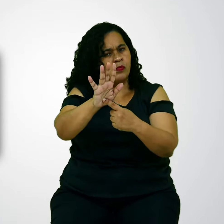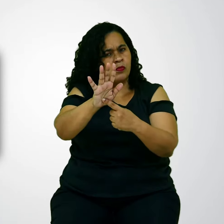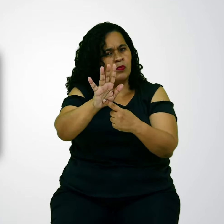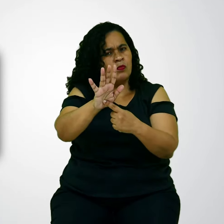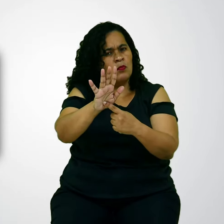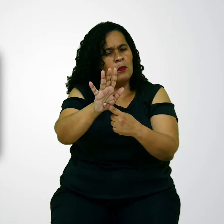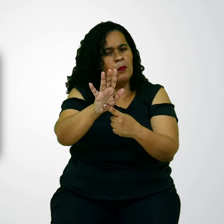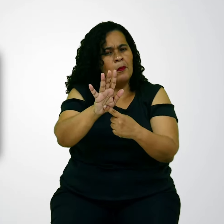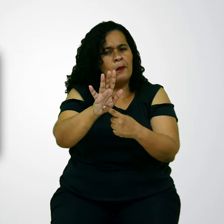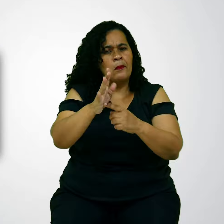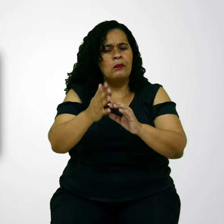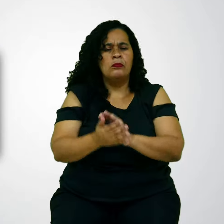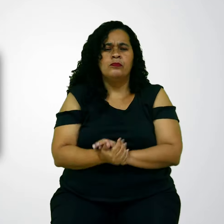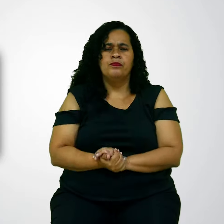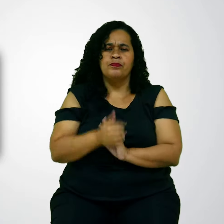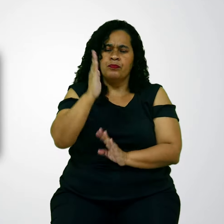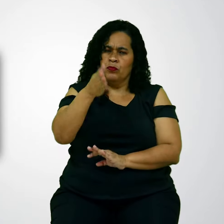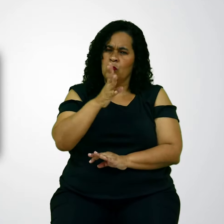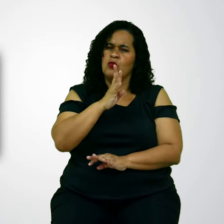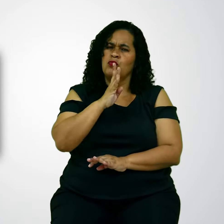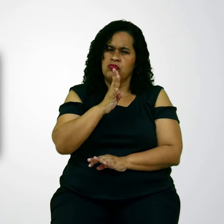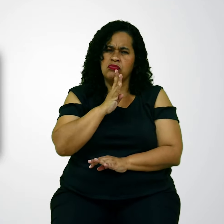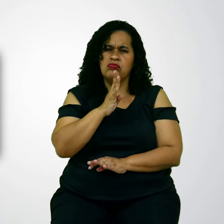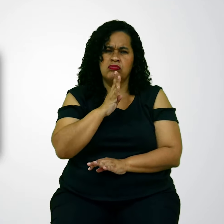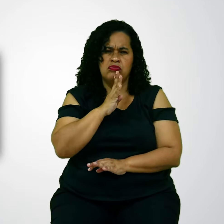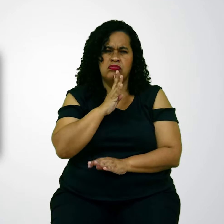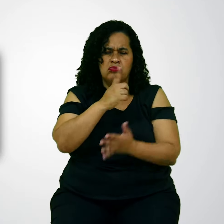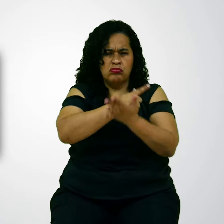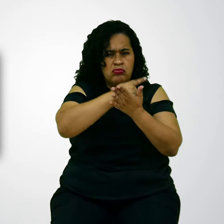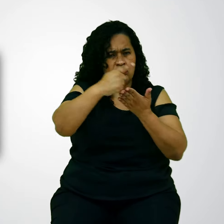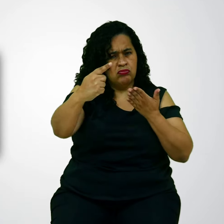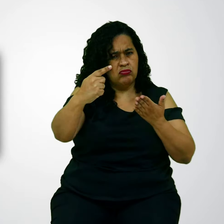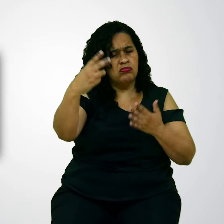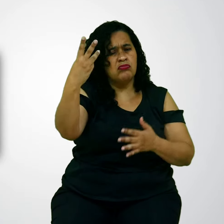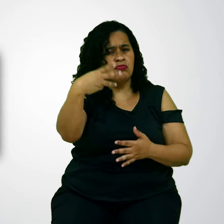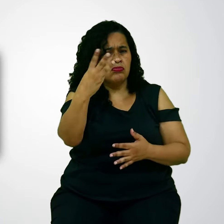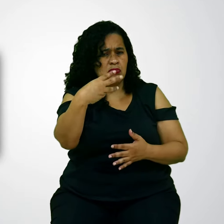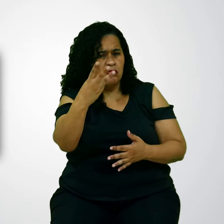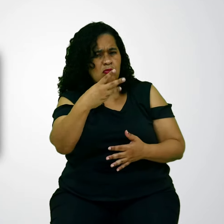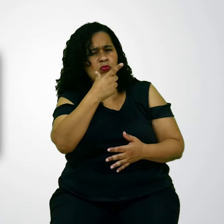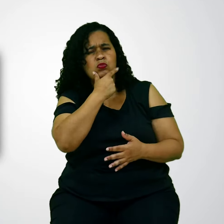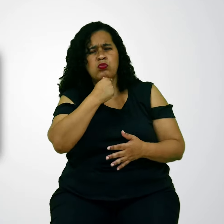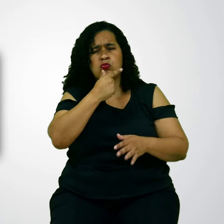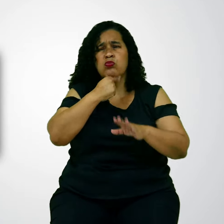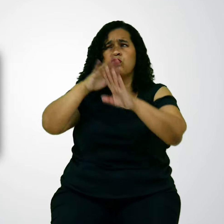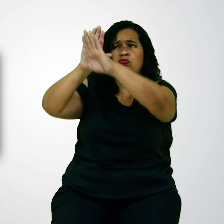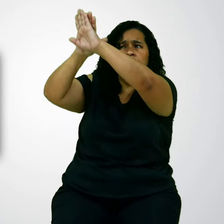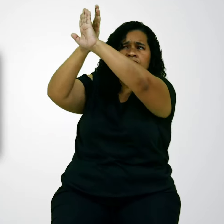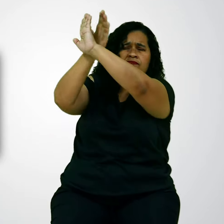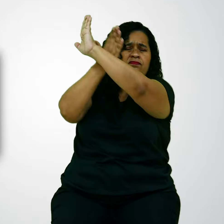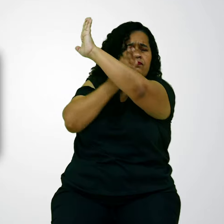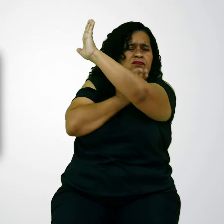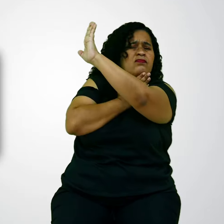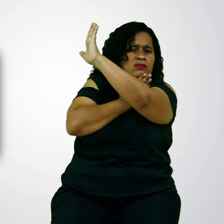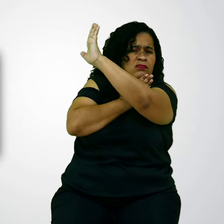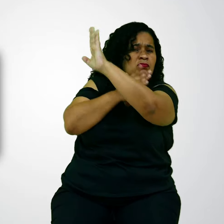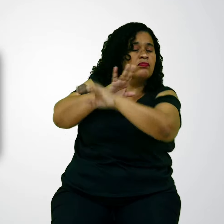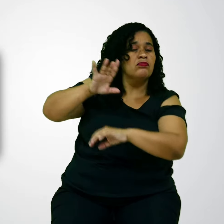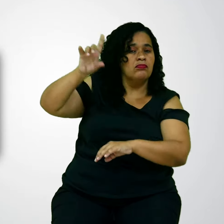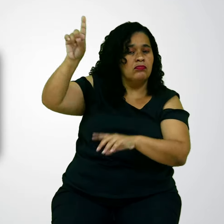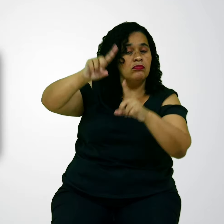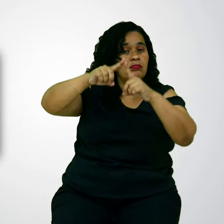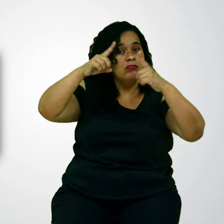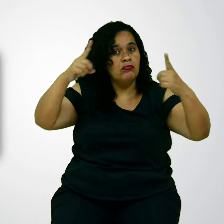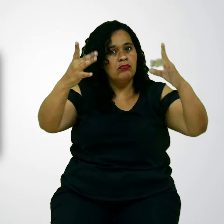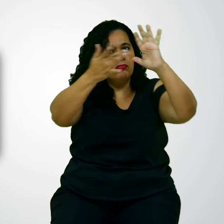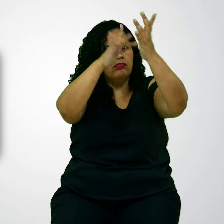são conhecidas: o homem é pecador, Gênesis 13, o homem foi embora, se afastou de Deus, mas nós temos um Redentor que é Cristo, e ele inaugura